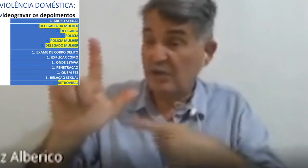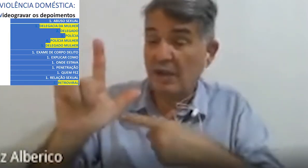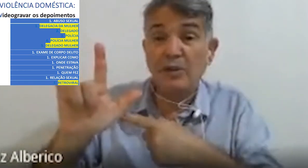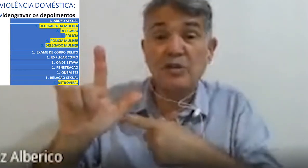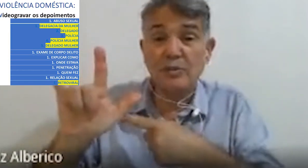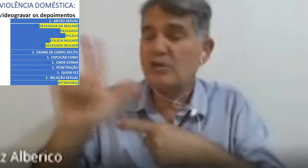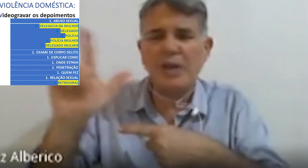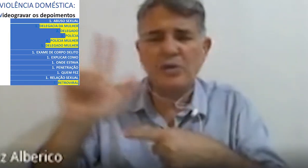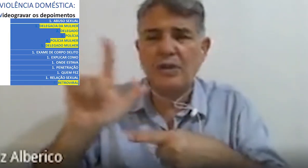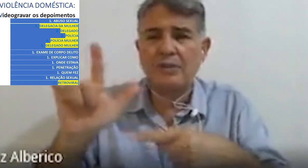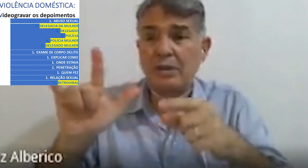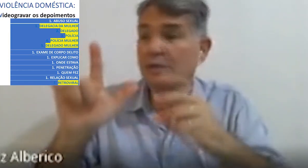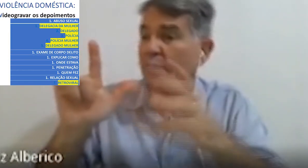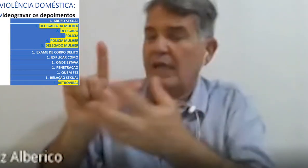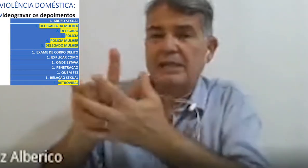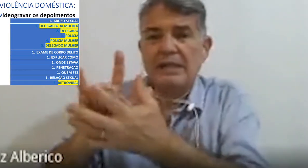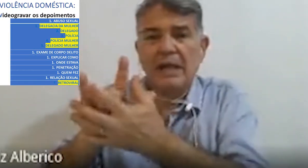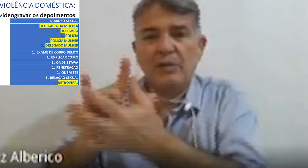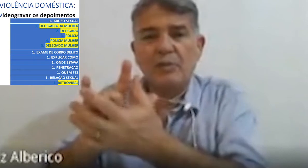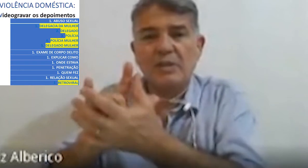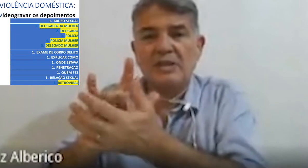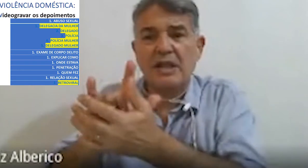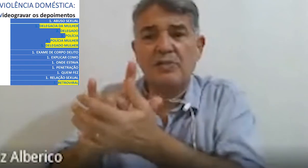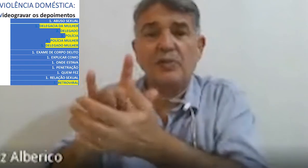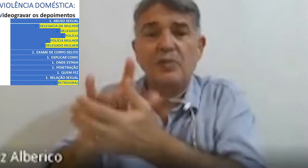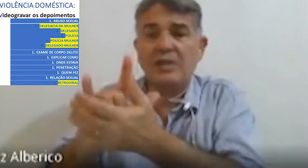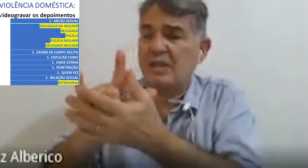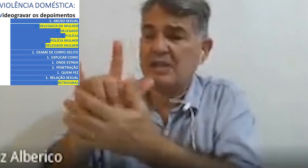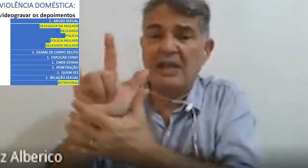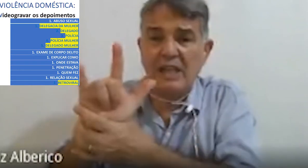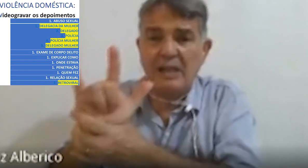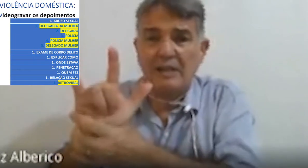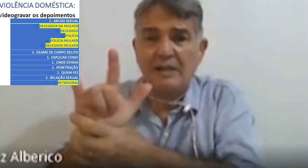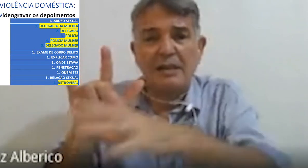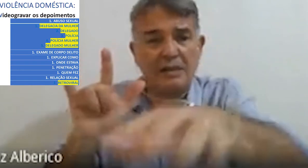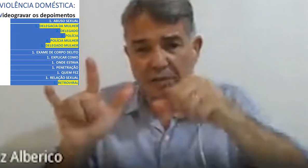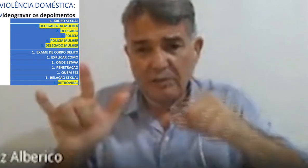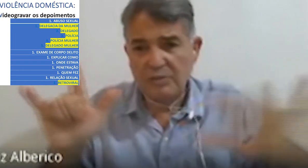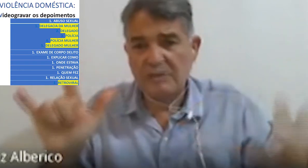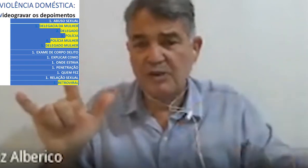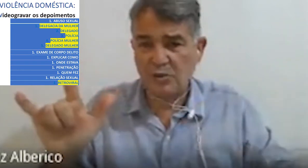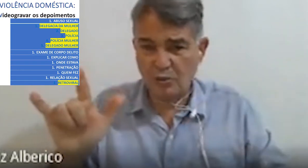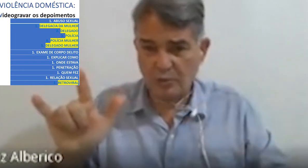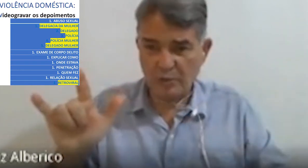sinal era eu te amo, eu te amo, eu te amo, eu te amo. Esse sinal é como se dissesse, por conta desse aqui, você faz tudo comigo, para